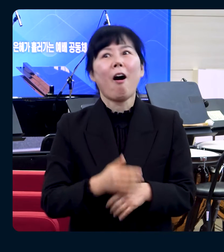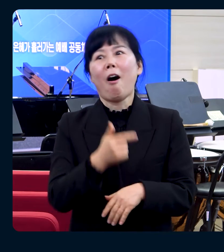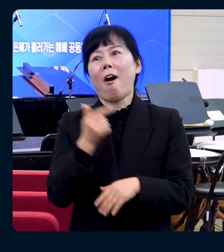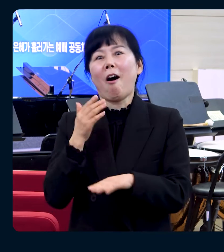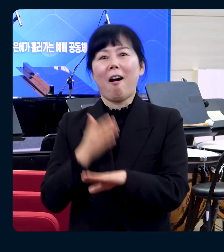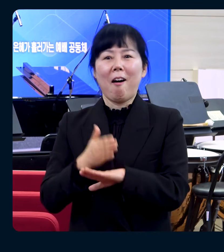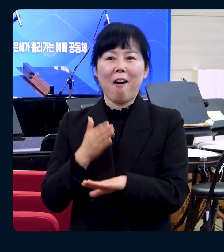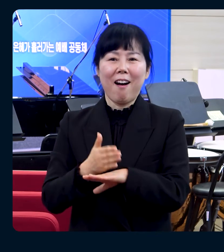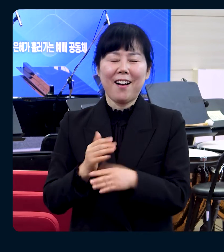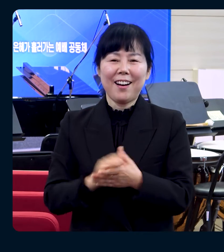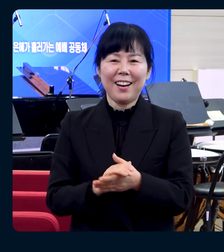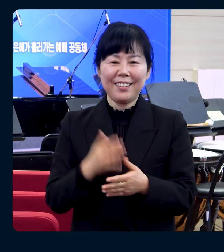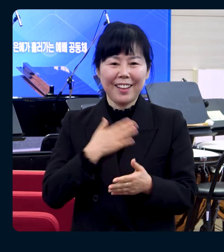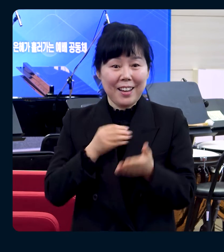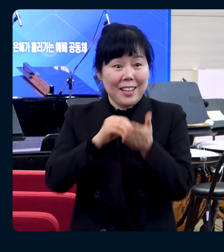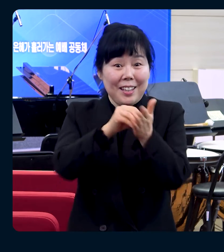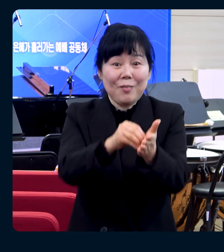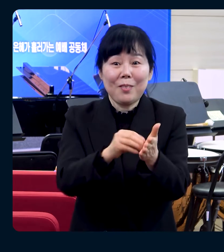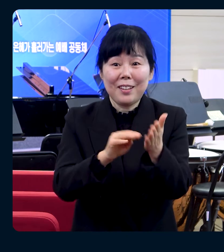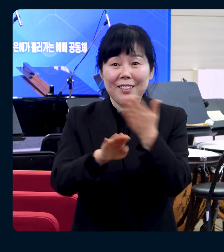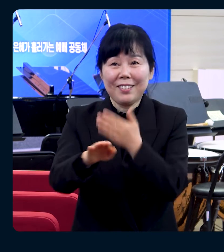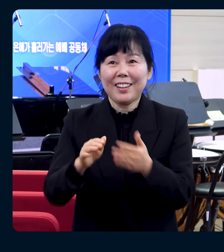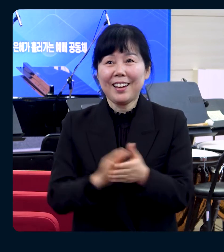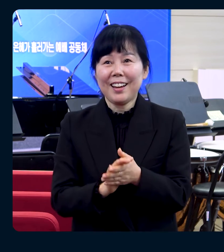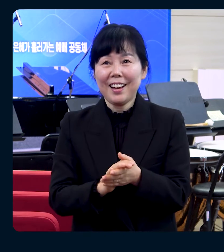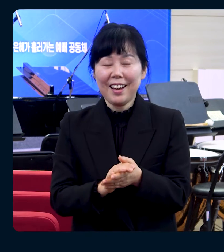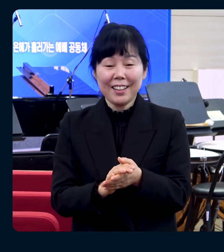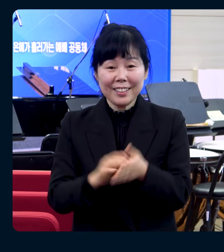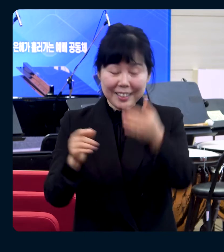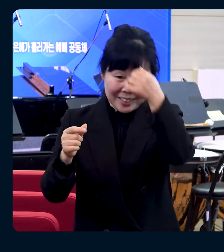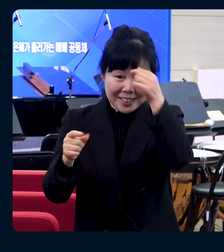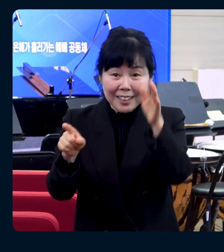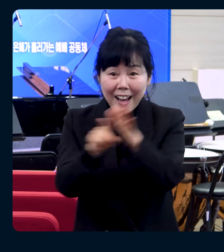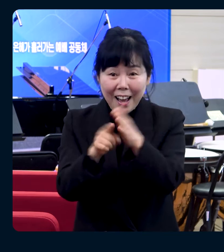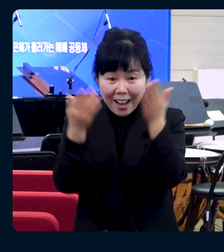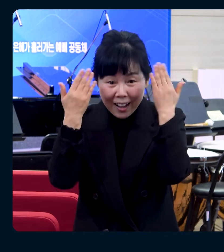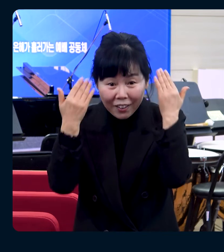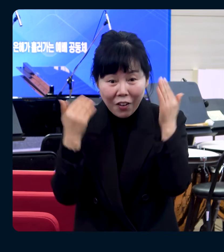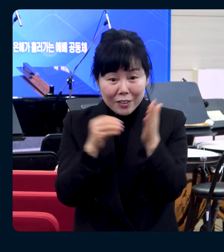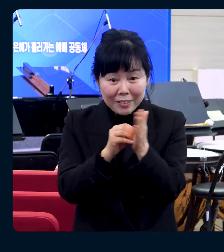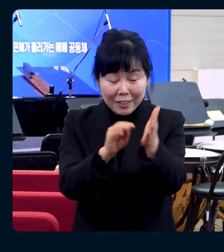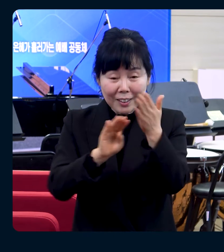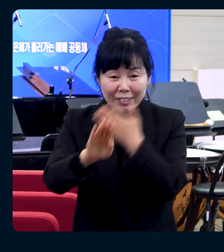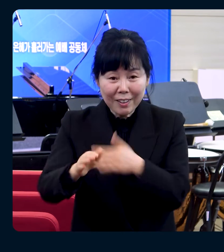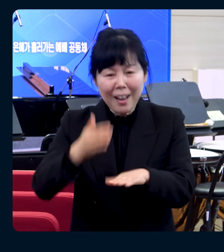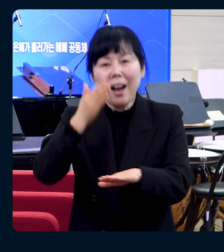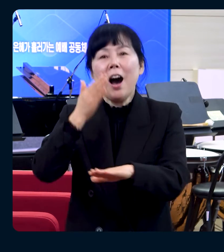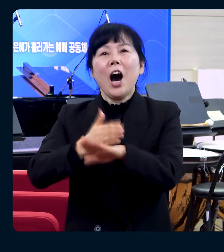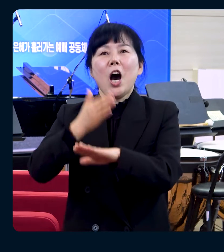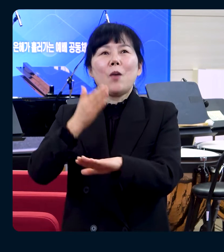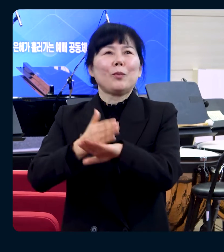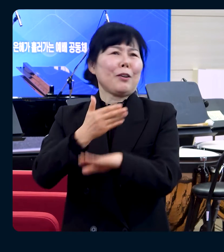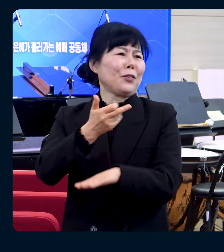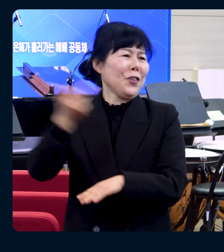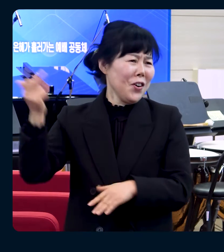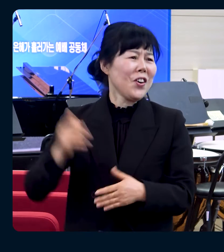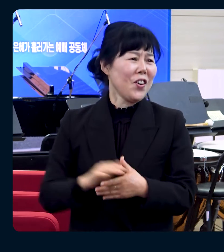되는지 말이죠. 그래서 학교에 오니까 막 자기는 막 그 순간 이 학교가 정말 그냥 감사와 은혜 자체예요.